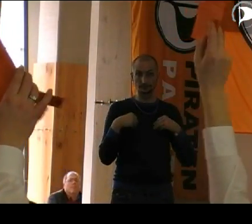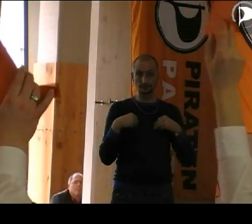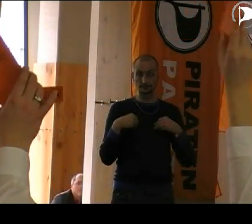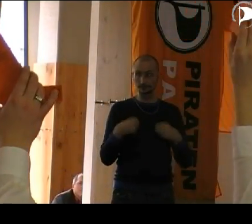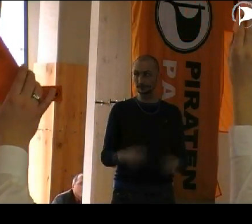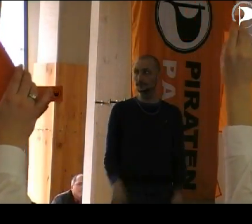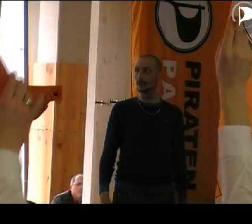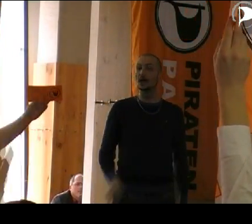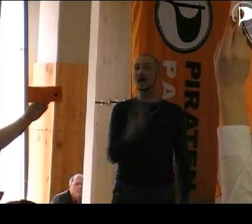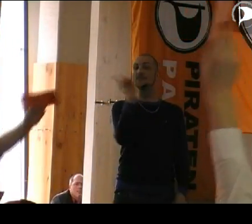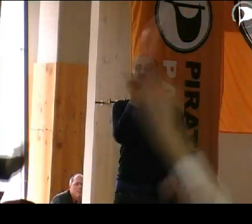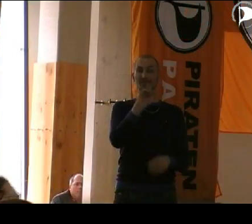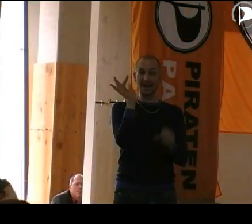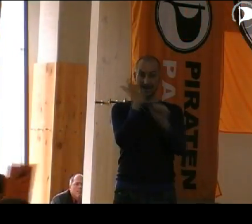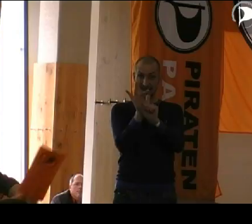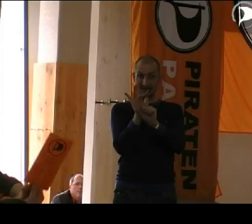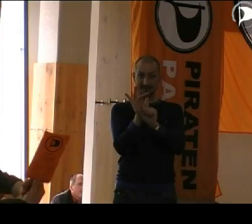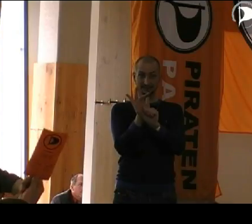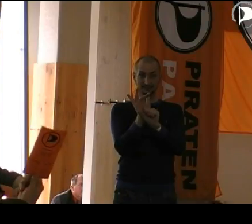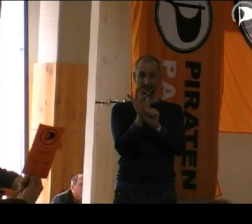hier ist dagegen